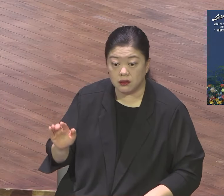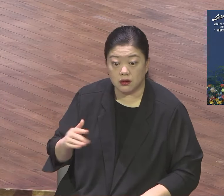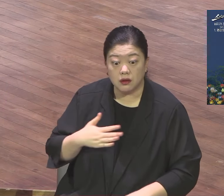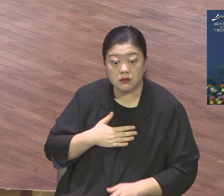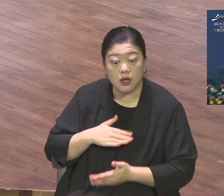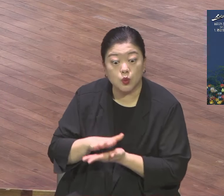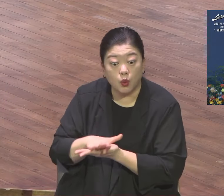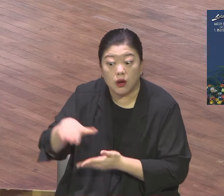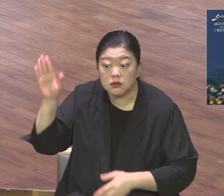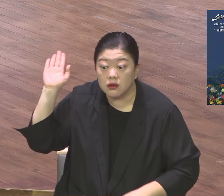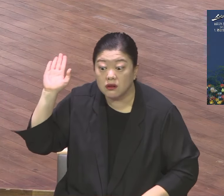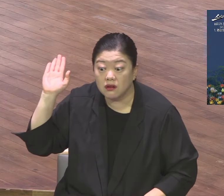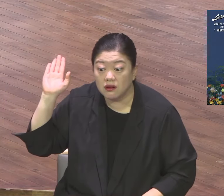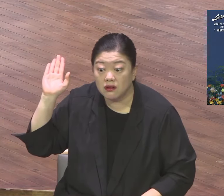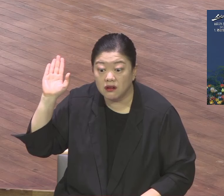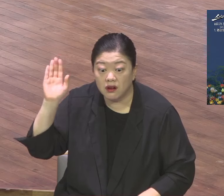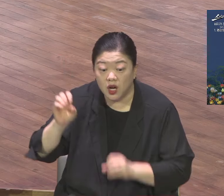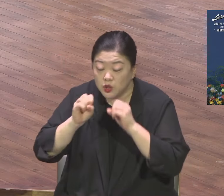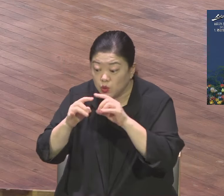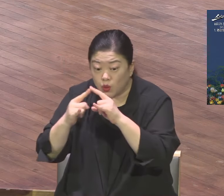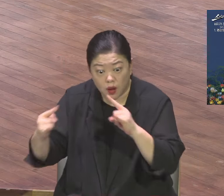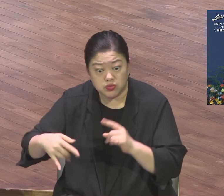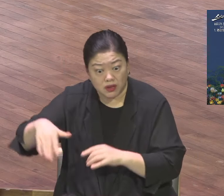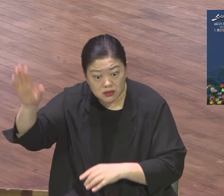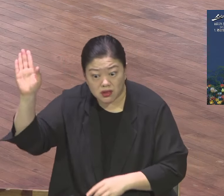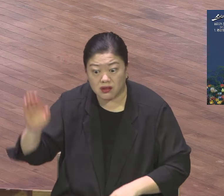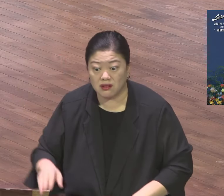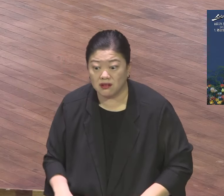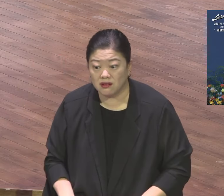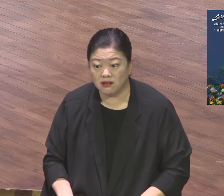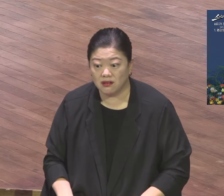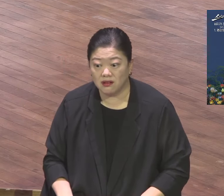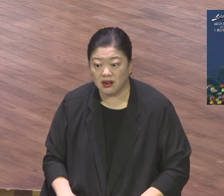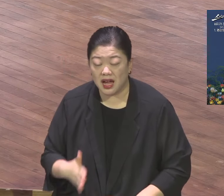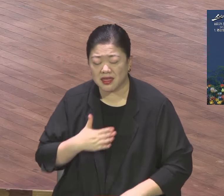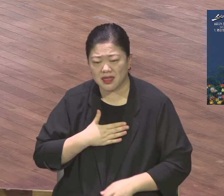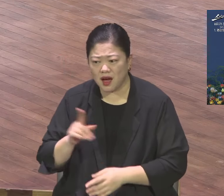어느 목사도, 어느 교단도